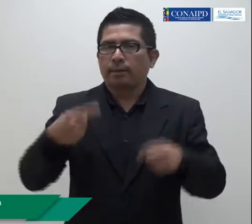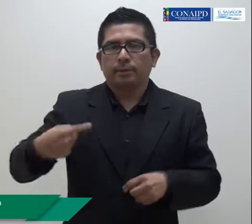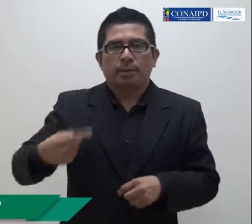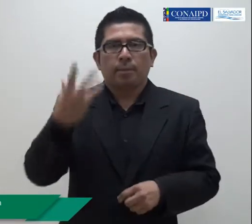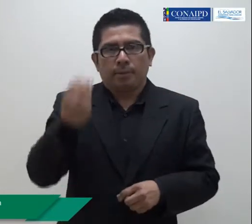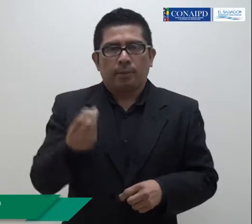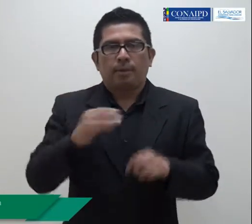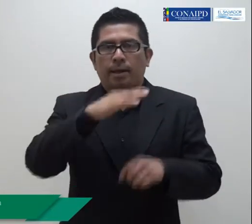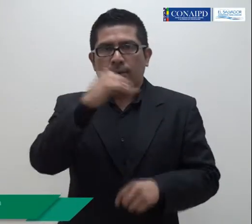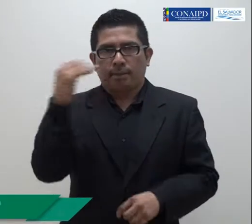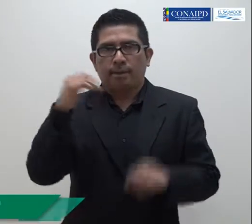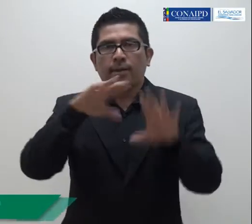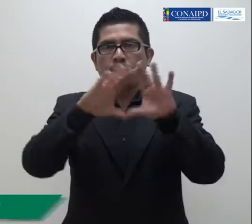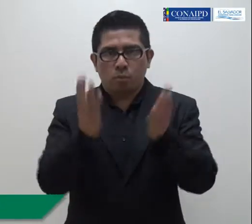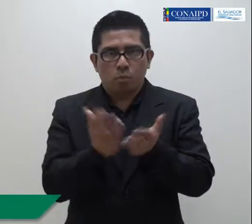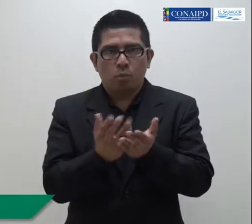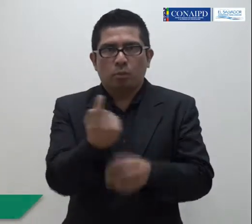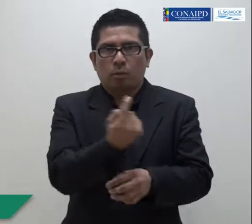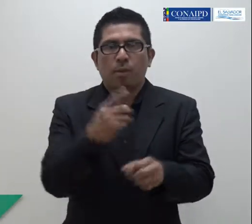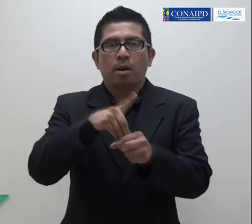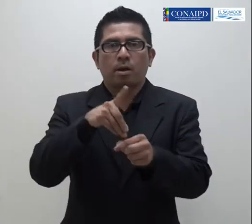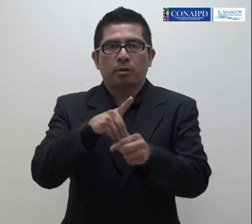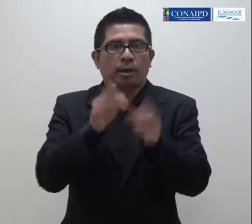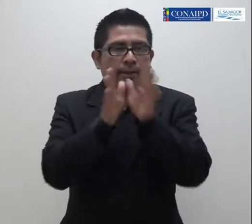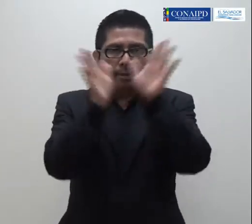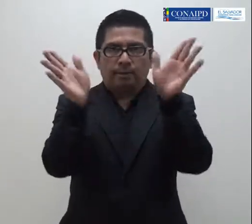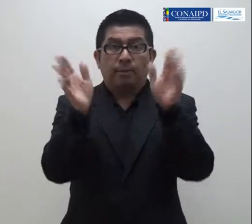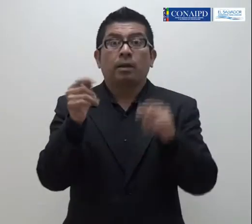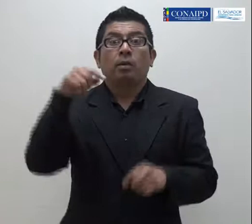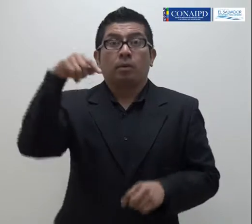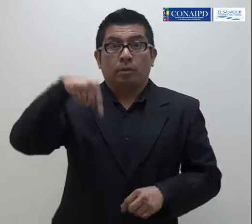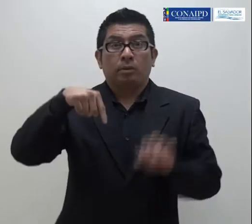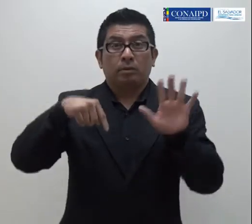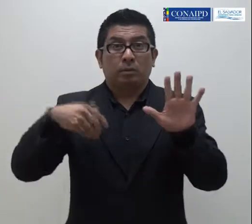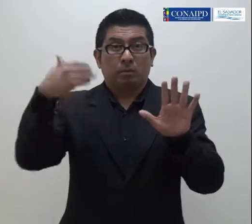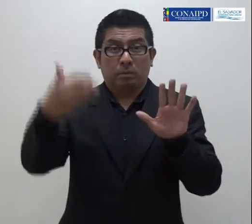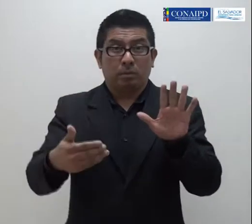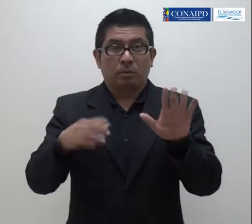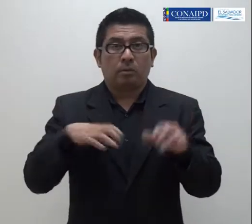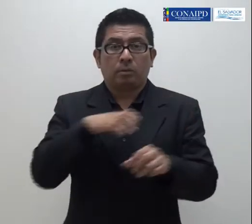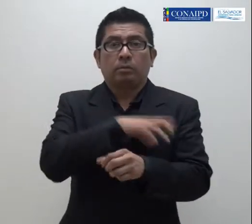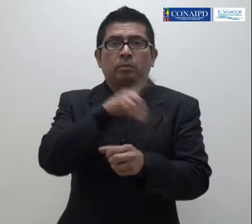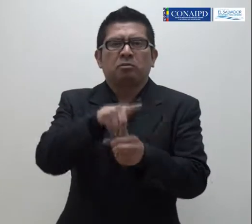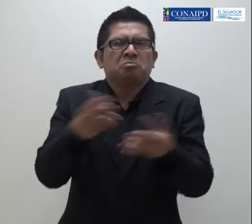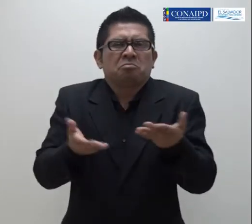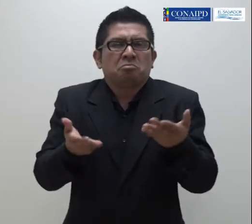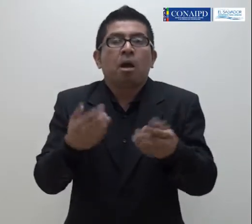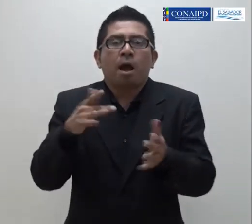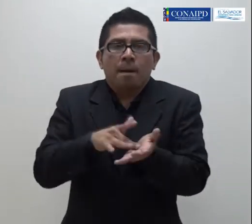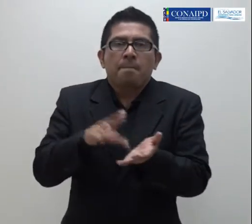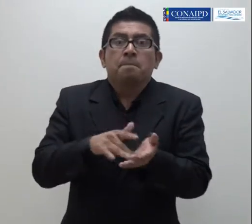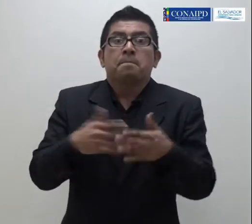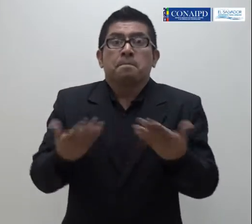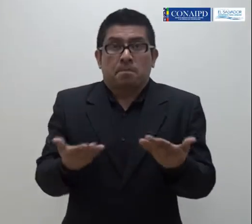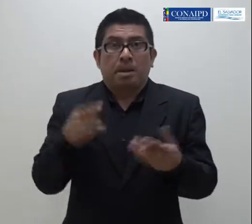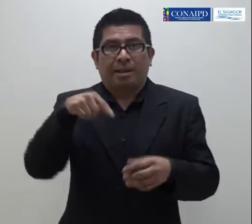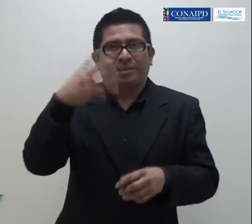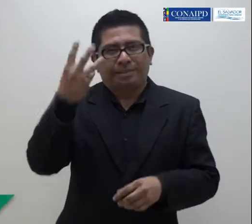e Internacional de la Persona con Discapacidad. En el presente quinquenio, el CONAIPD aprovechó la coyuntura de esta fecha para llevar a